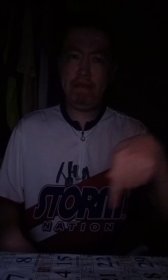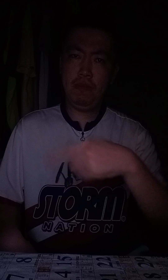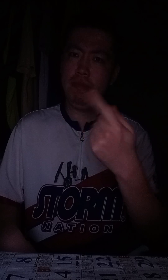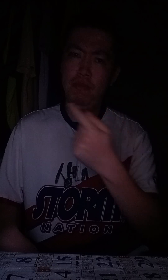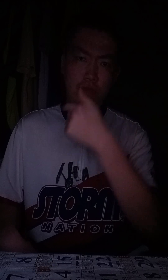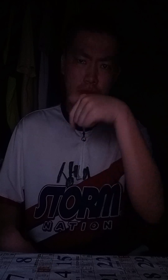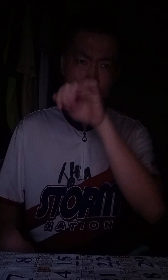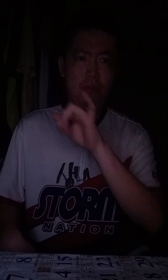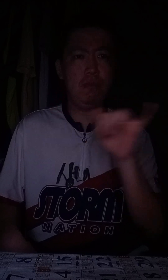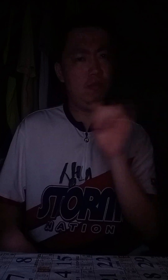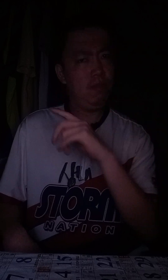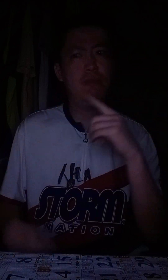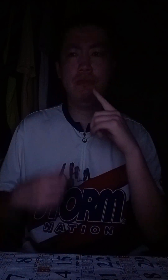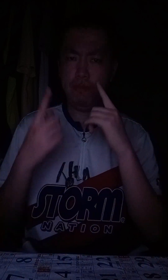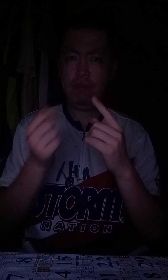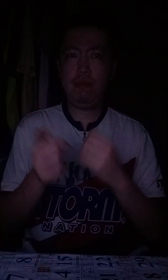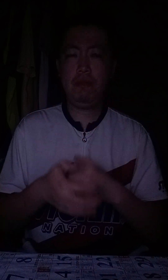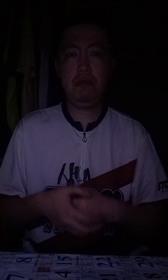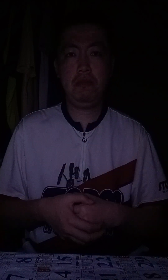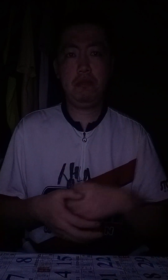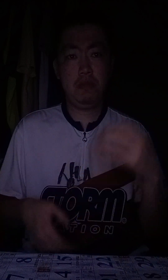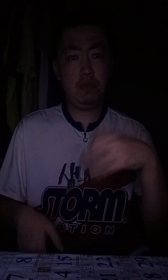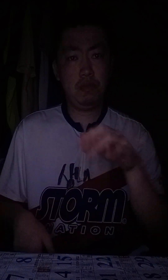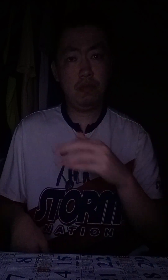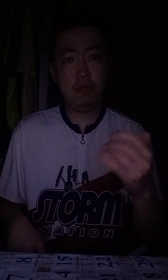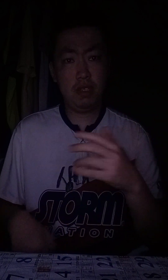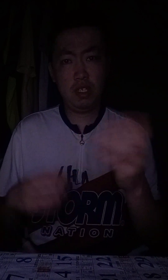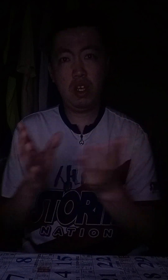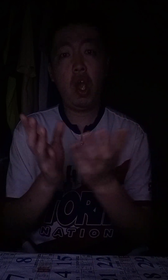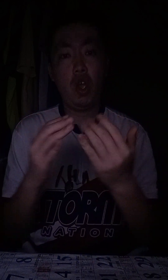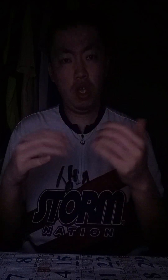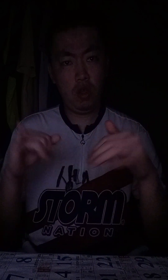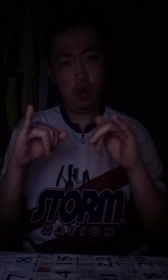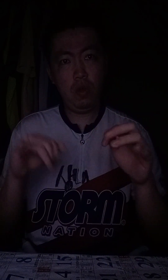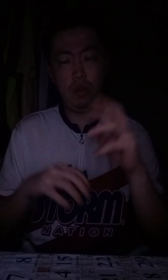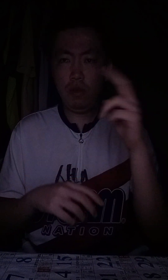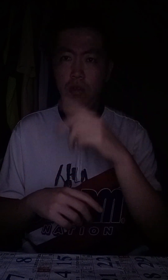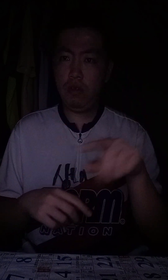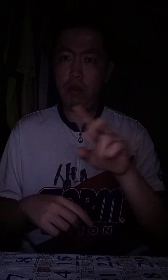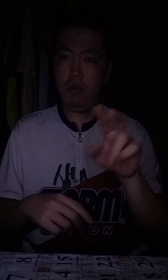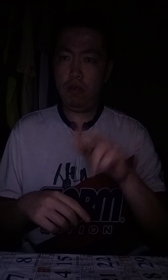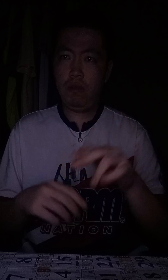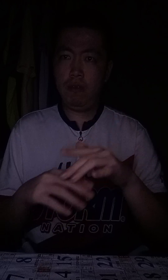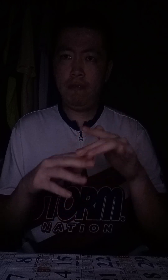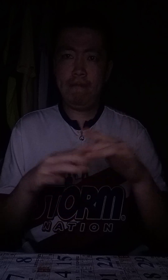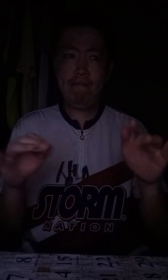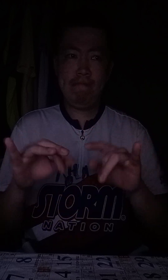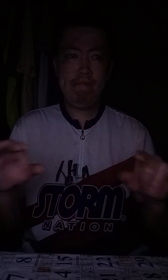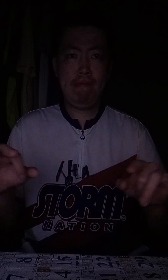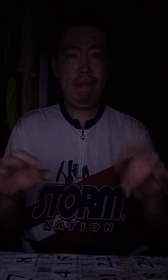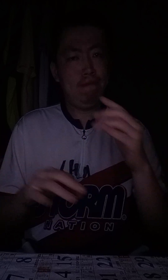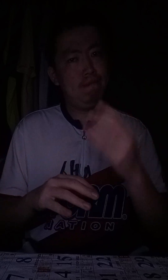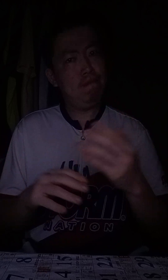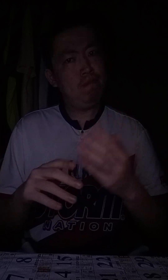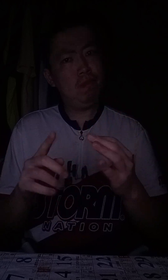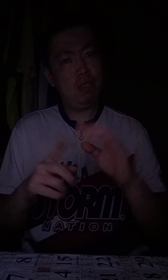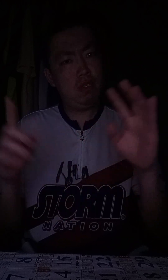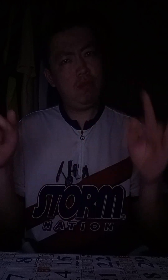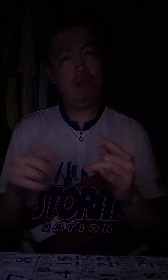있는 기반이 되기 때문에 신설된 경기장 6곳도 친환경 건축물로 인증받는 등 평창올림픽을